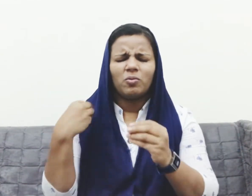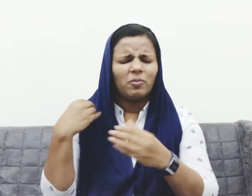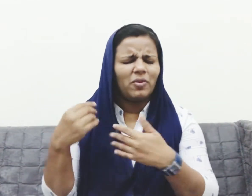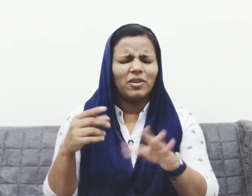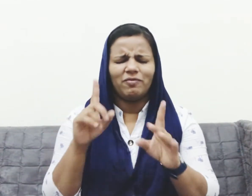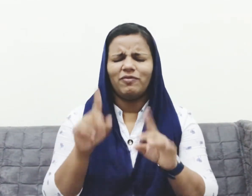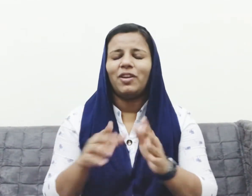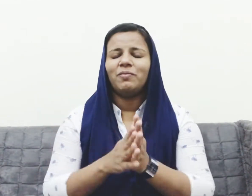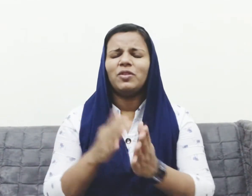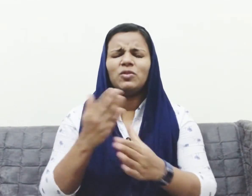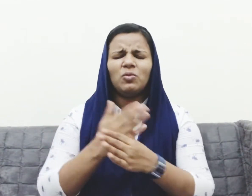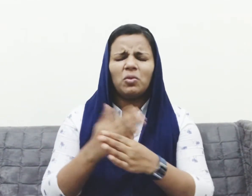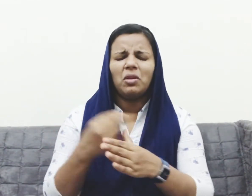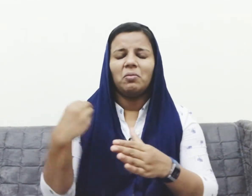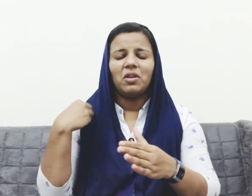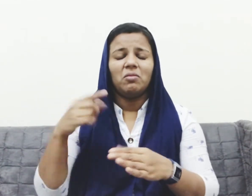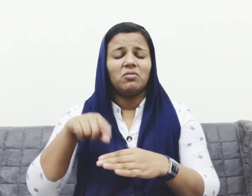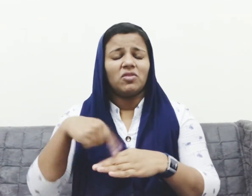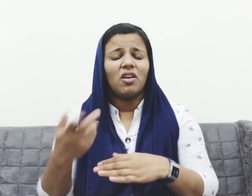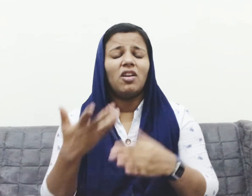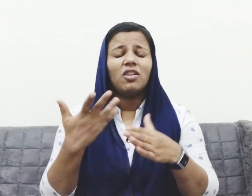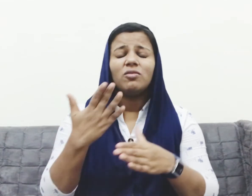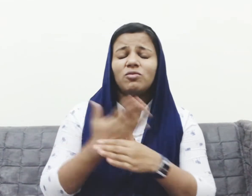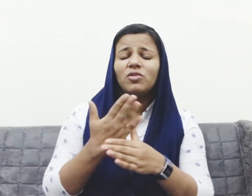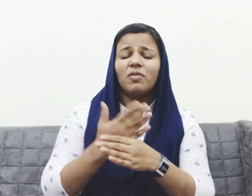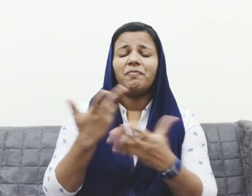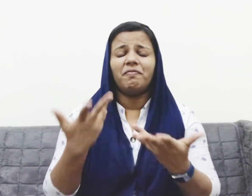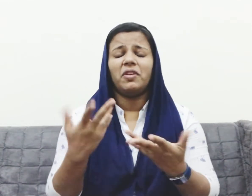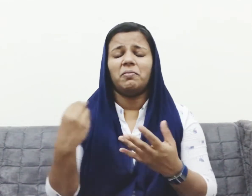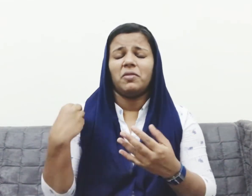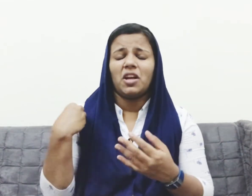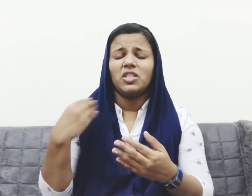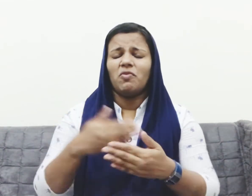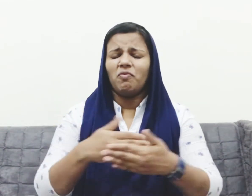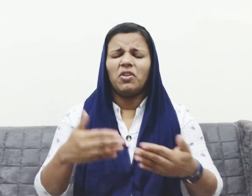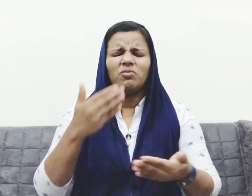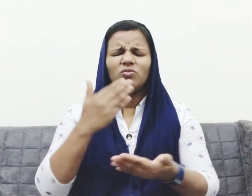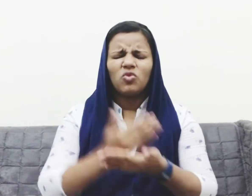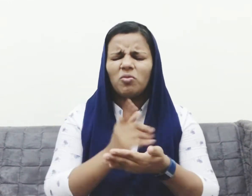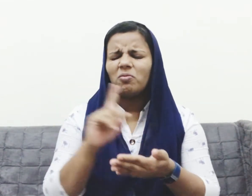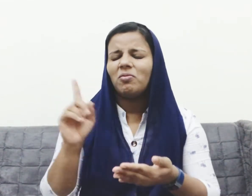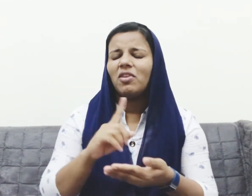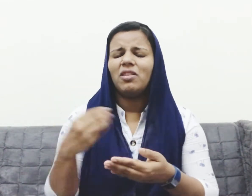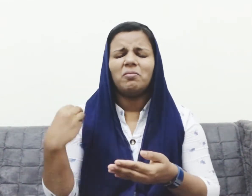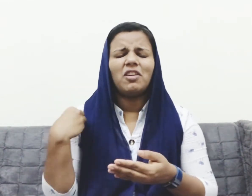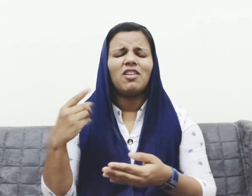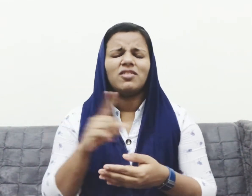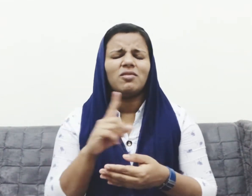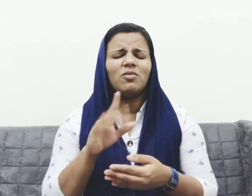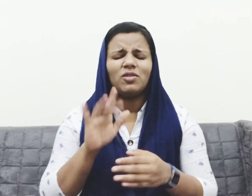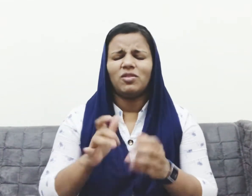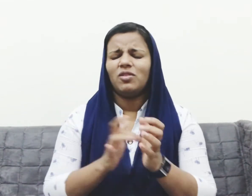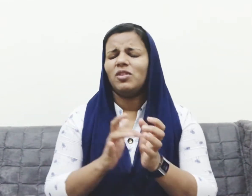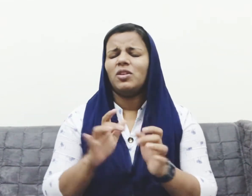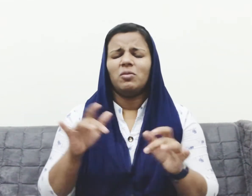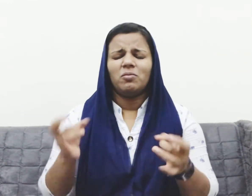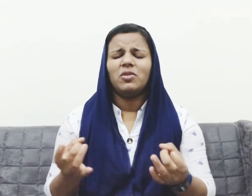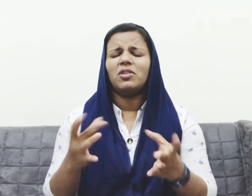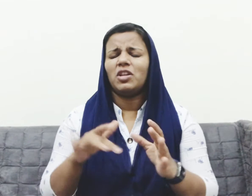ഭാരപ്പെടുന്നവർ, ഉപജീവന ചിന്തകളാൽ ഭാരപ്പെടുന്നവർ, എന്ത് ചെയ്യണമെന്ന് അറിയാൻ മേലാതെ കർത്താവേ വഴിമുട്ടി നിൽക്കുന്ന അനുഭവത്തിലൂടെ പോകുന്നവരുണ്ടല്ലോ, ഇന്ന് പകൽക്കാലം ഞങ്ങളെ